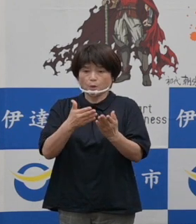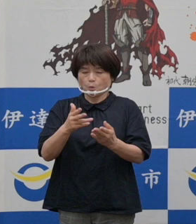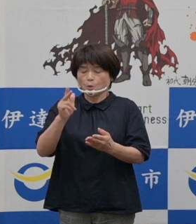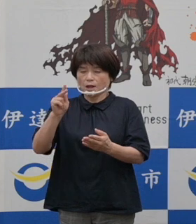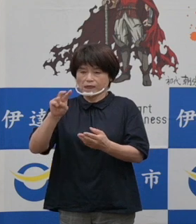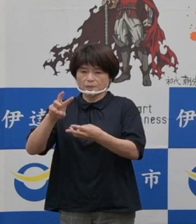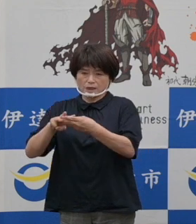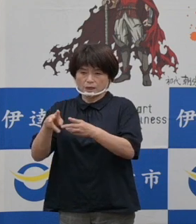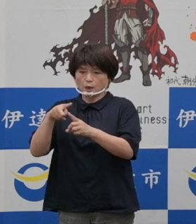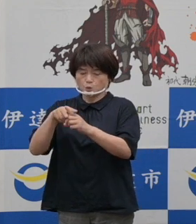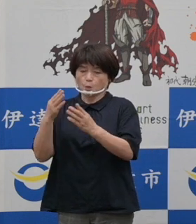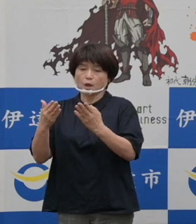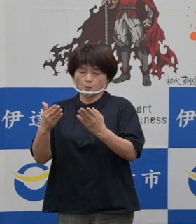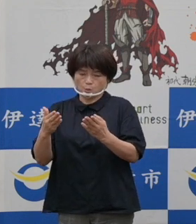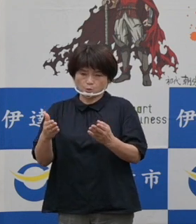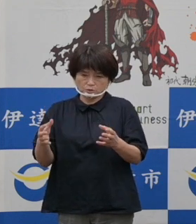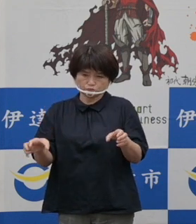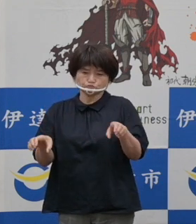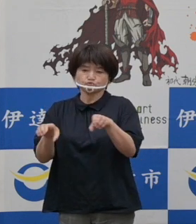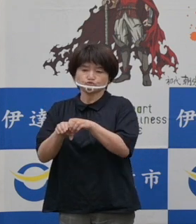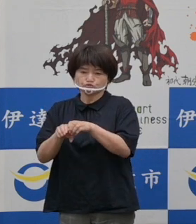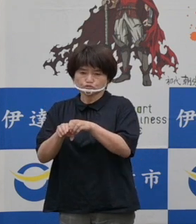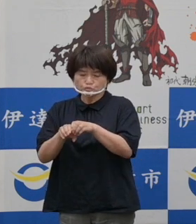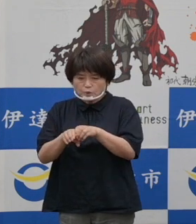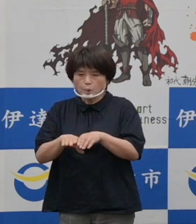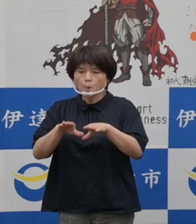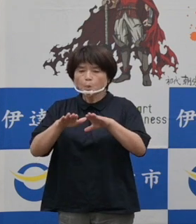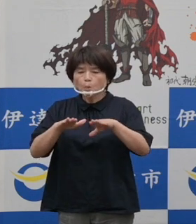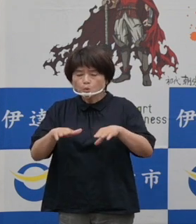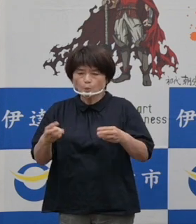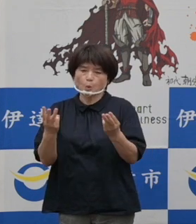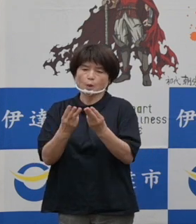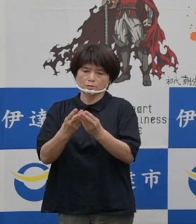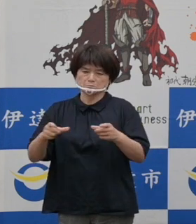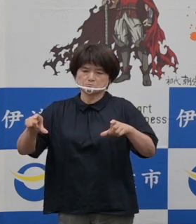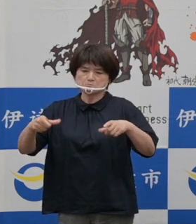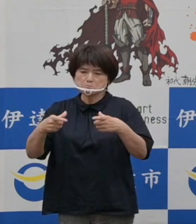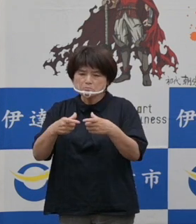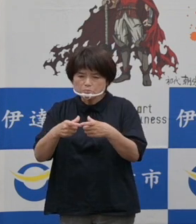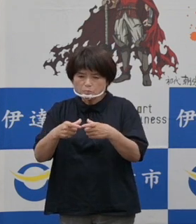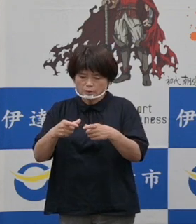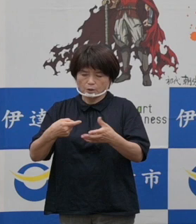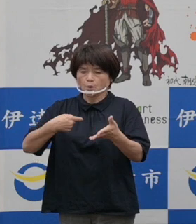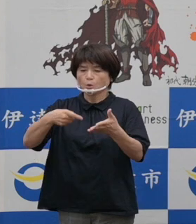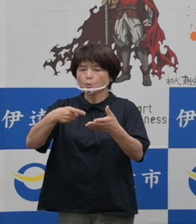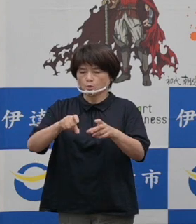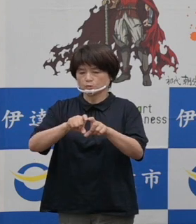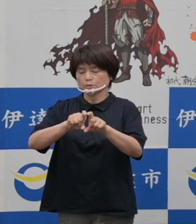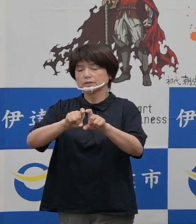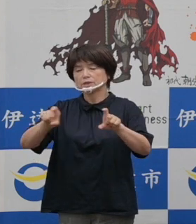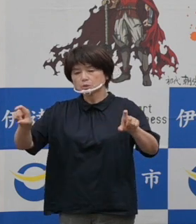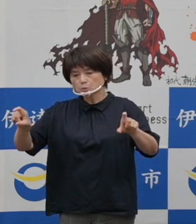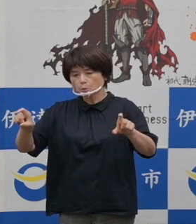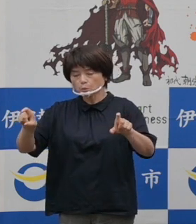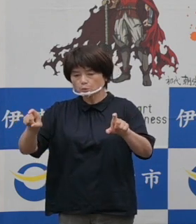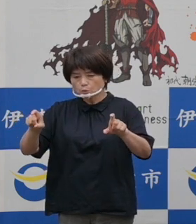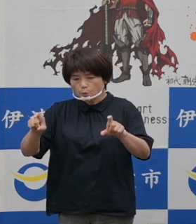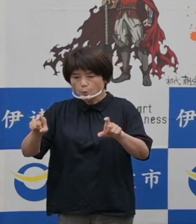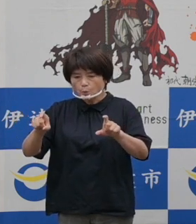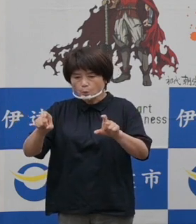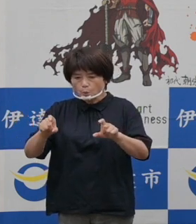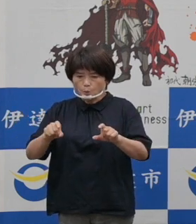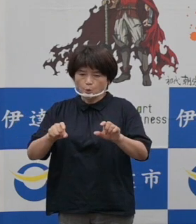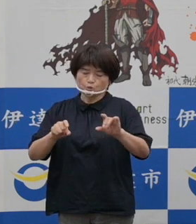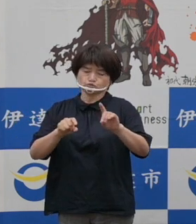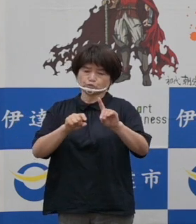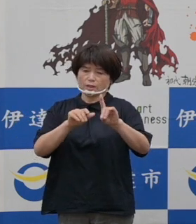教育委員会におきましては、児童の減少に対応した教育機会の均等と教育水準